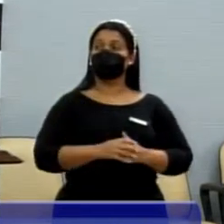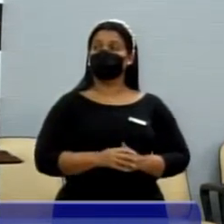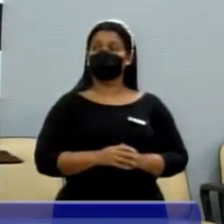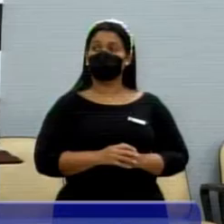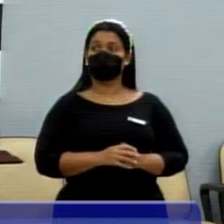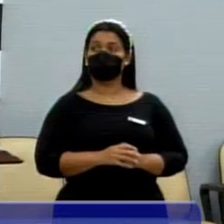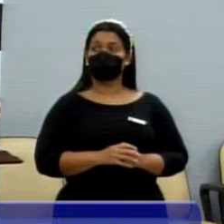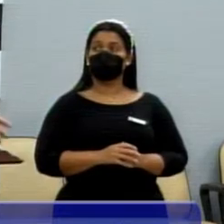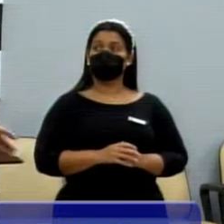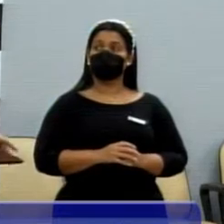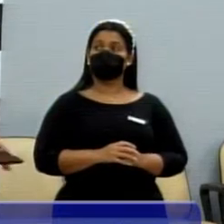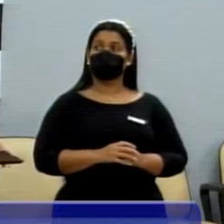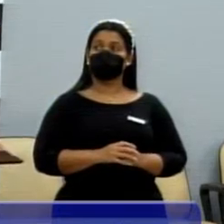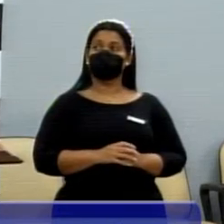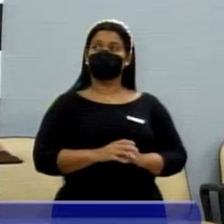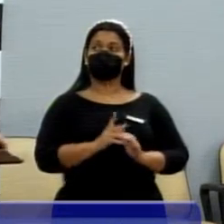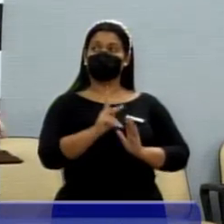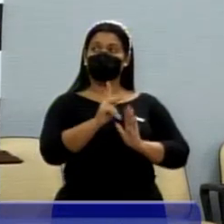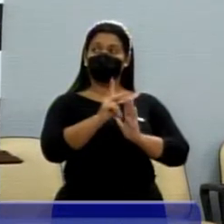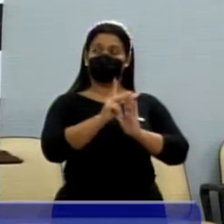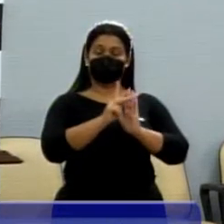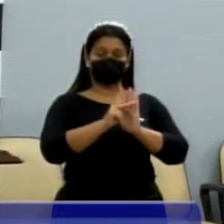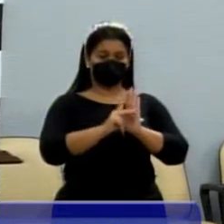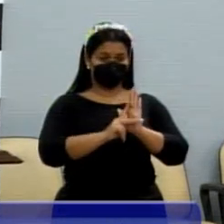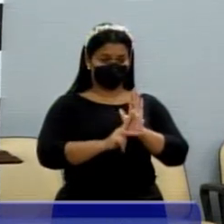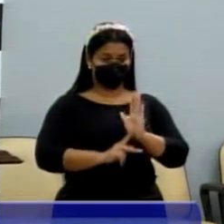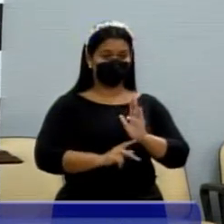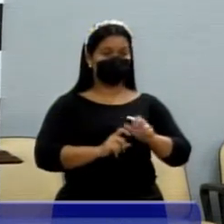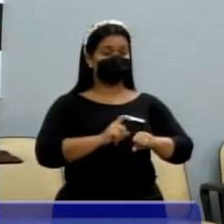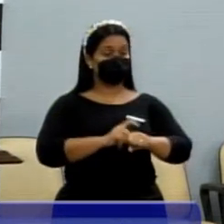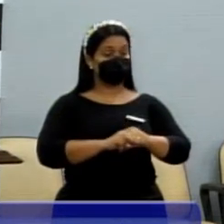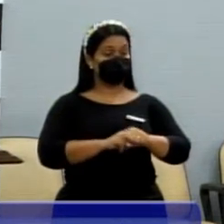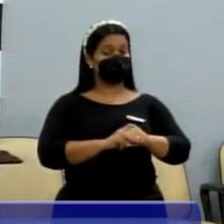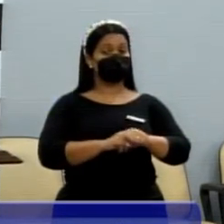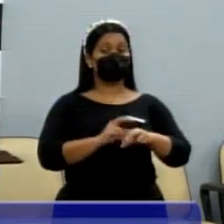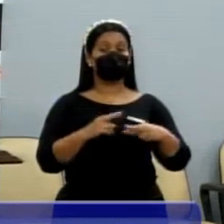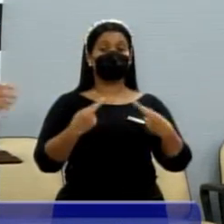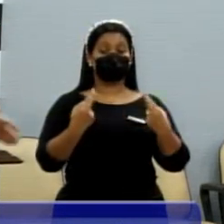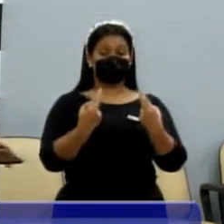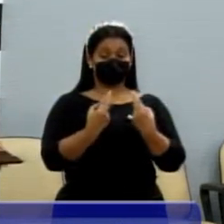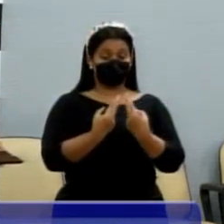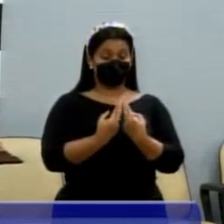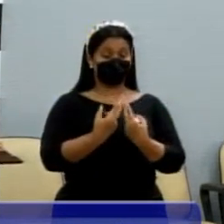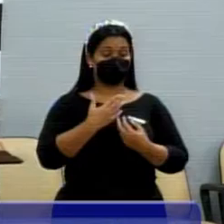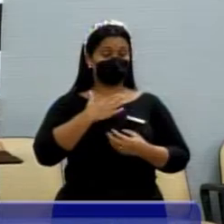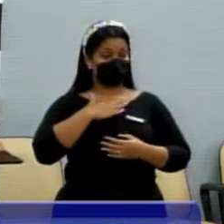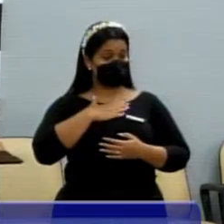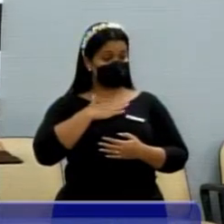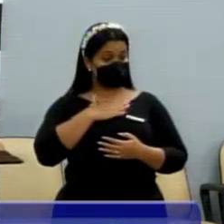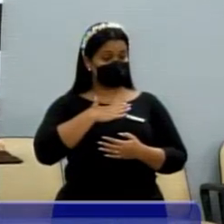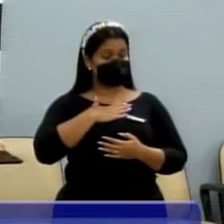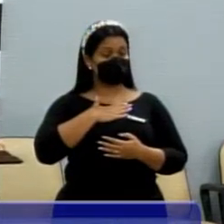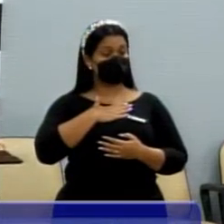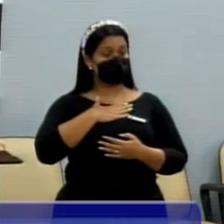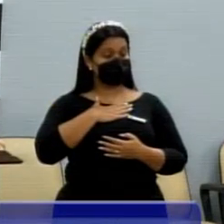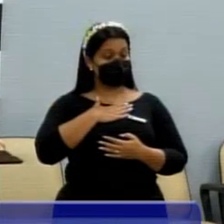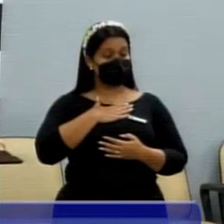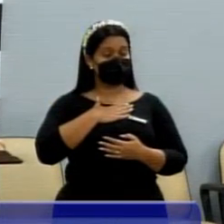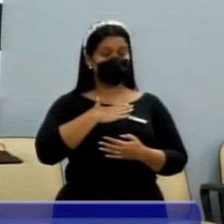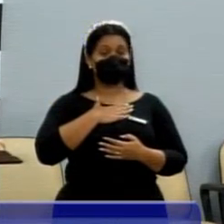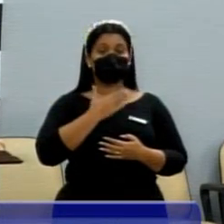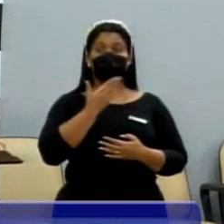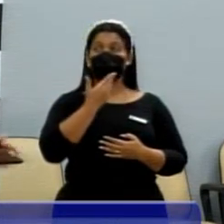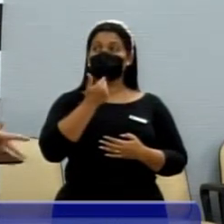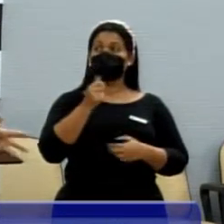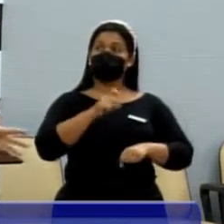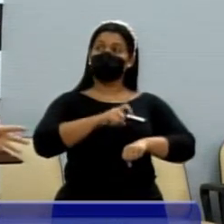no projeto do horário da sessão só para externar aqui que a minha minha preferência seria